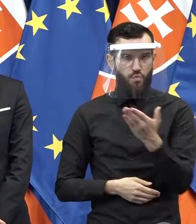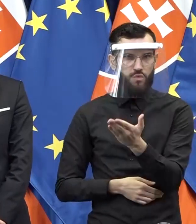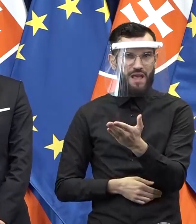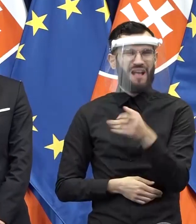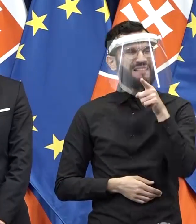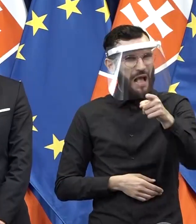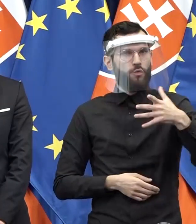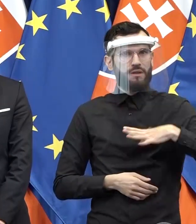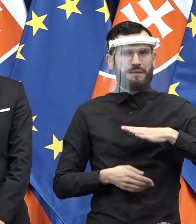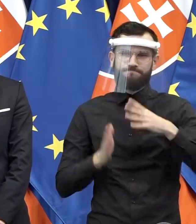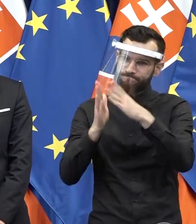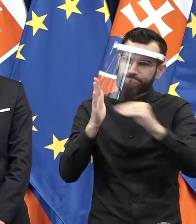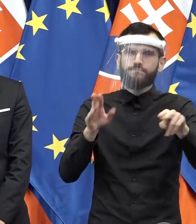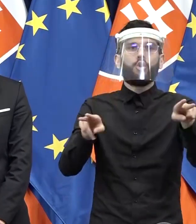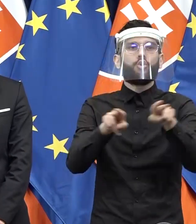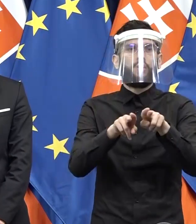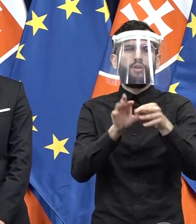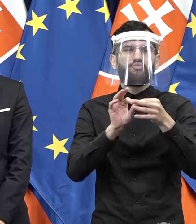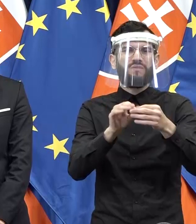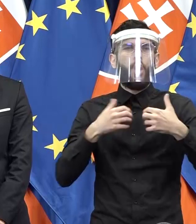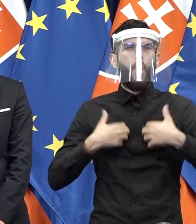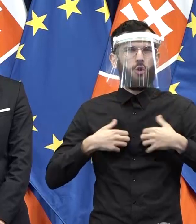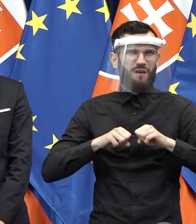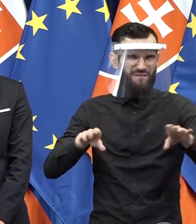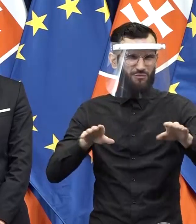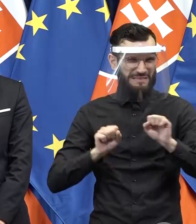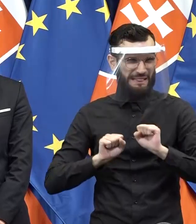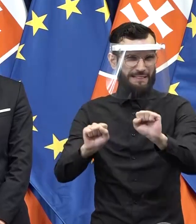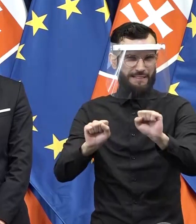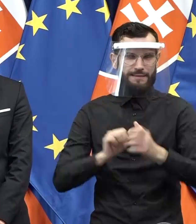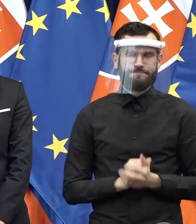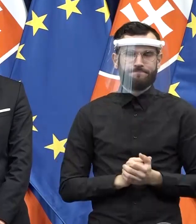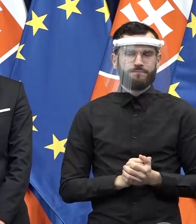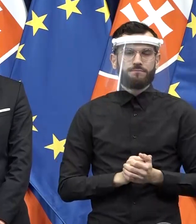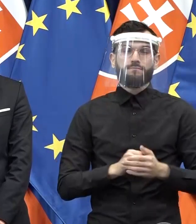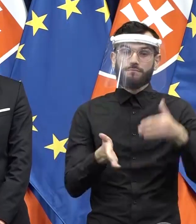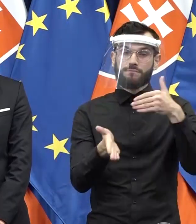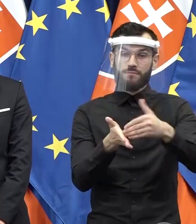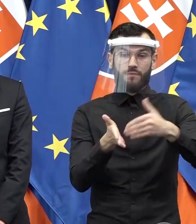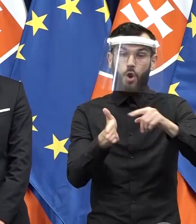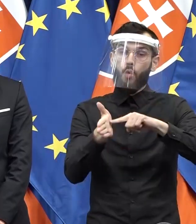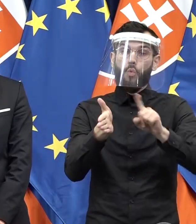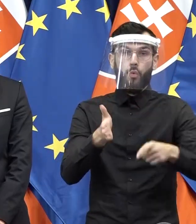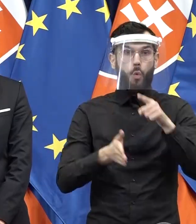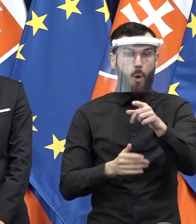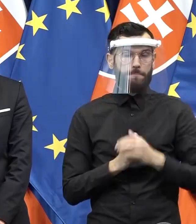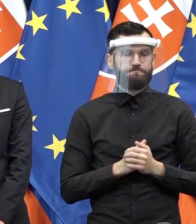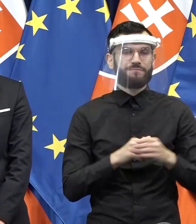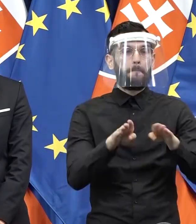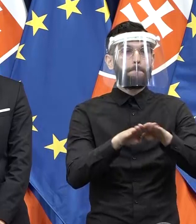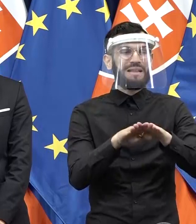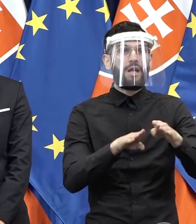takýmto spôsobom pri liečbe tohto ochorenia postupujú. Ďalšia úloha. Ministerstvo